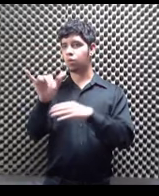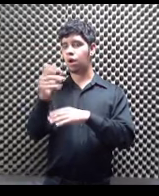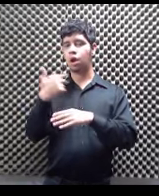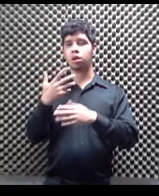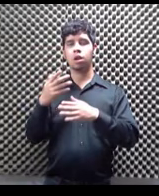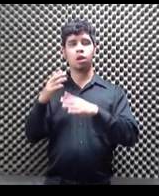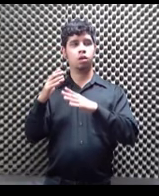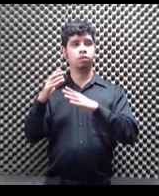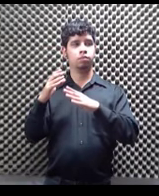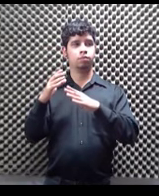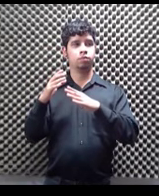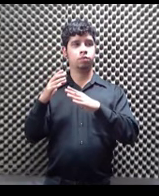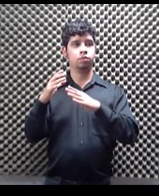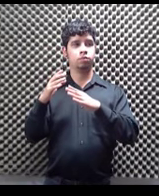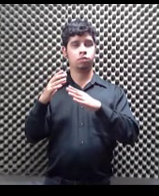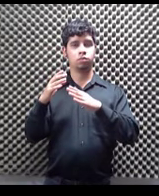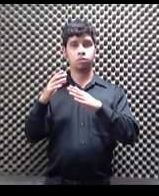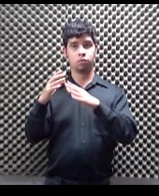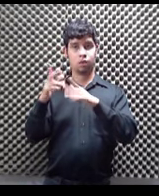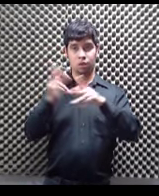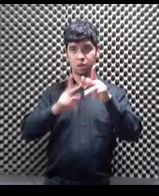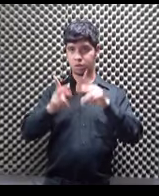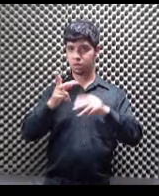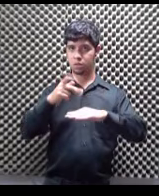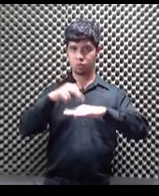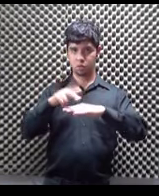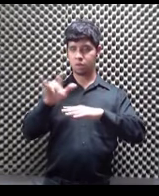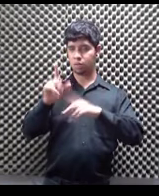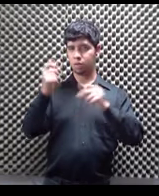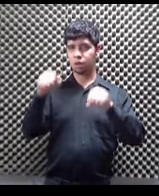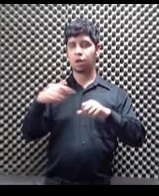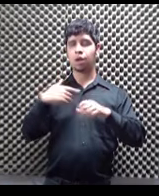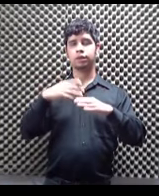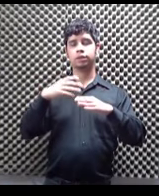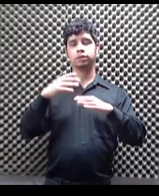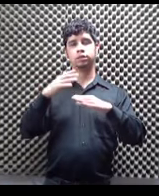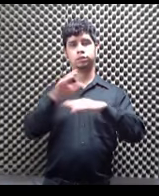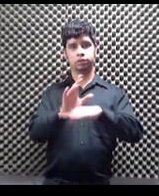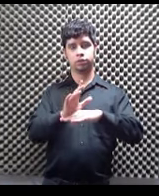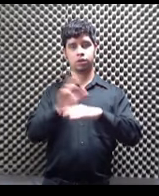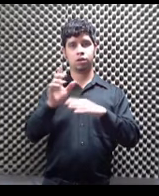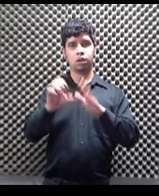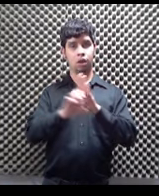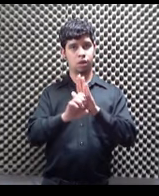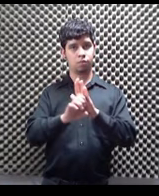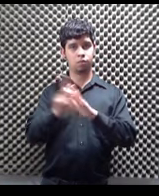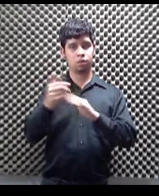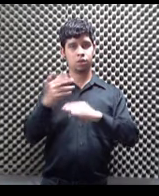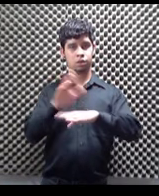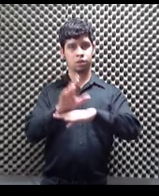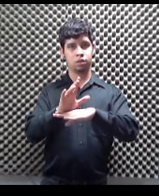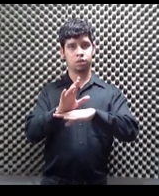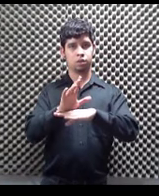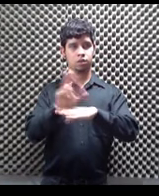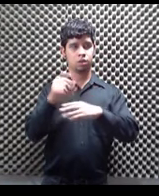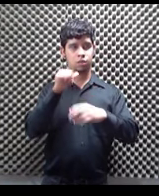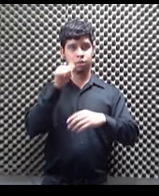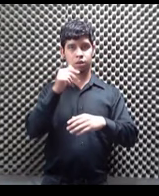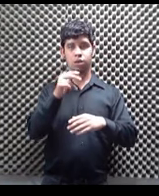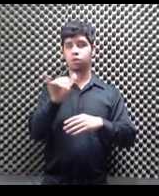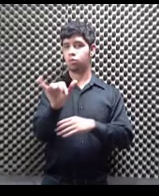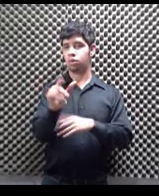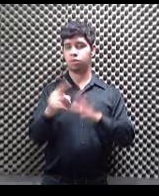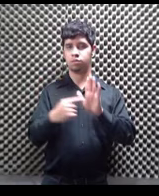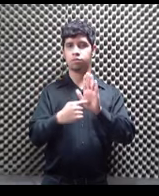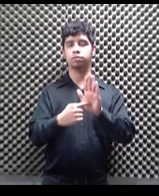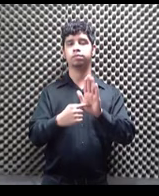comunidad de cine puertorriqueña. Claro. Por ejemplo, esta película de que estrenamos mañana